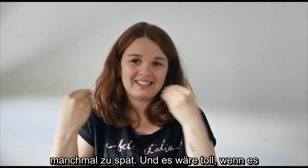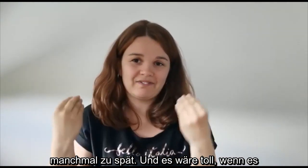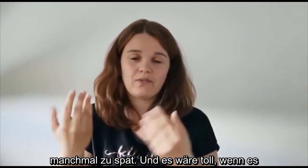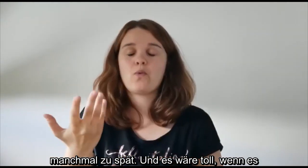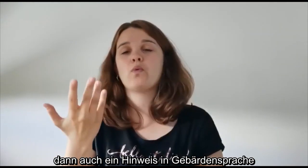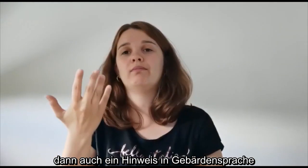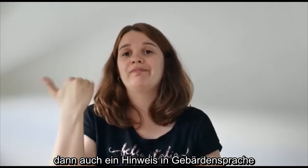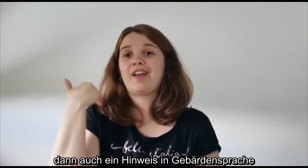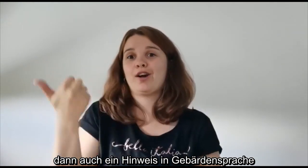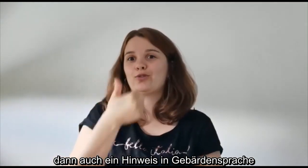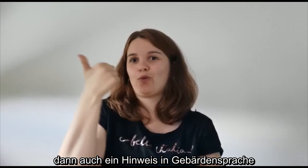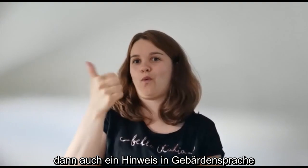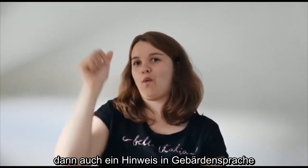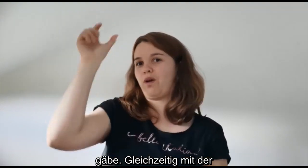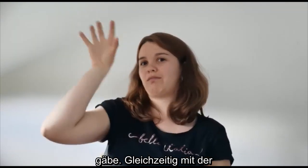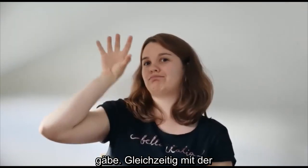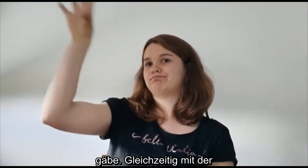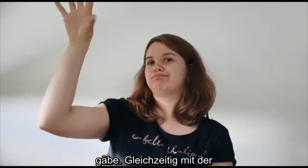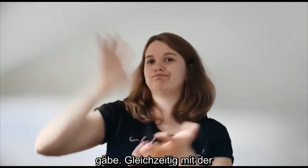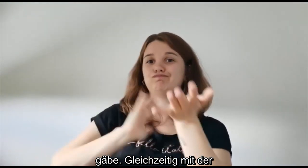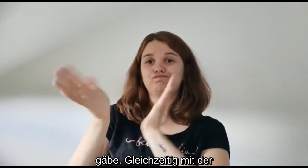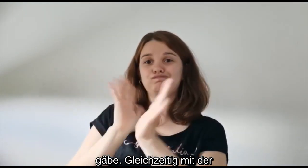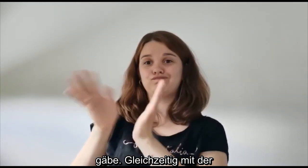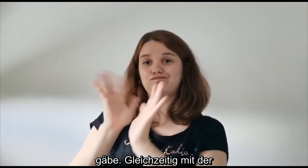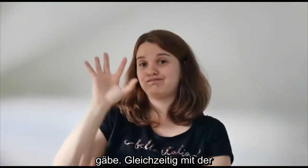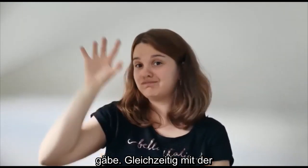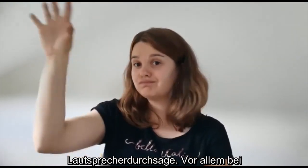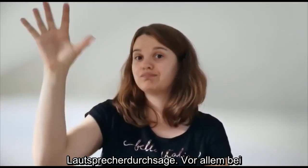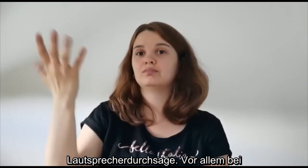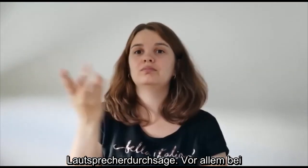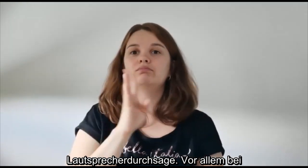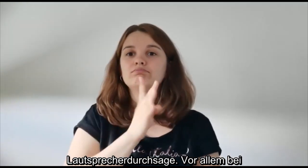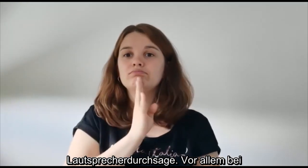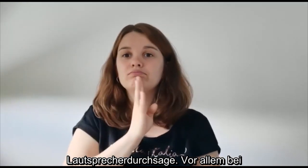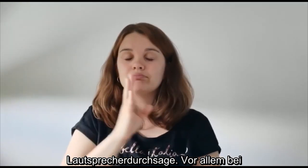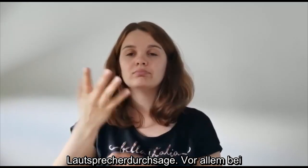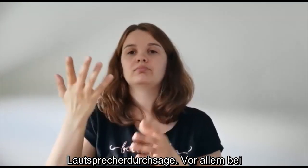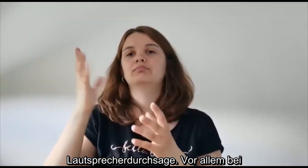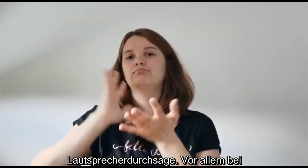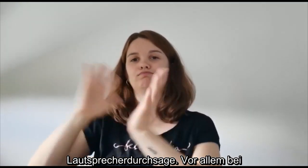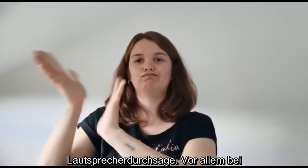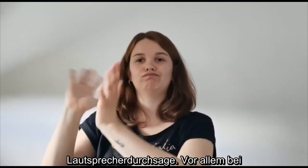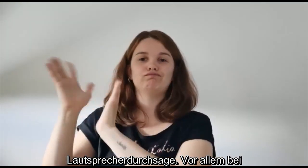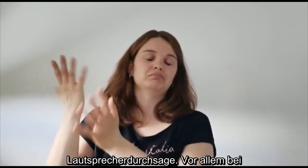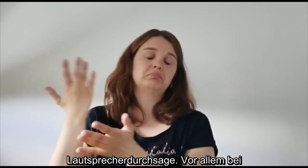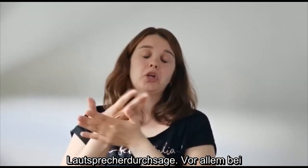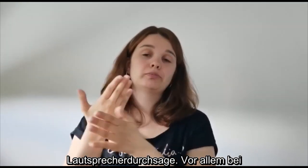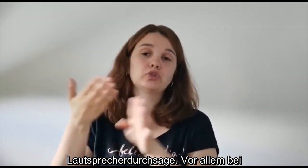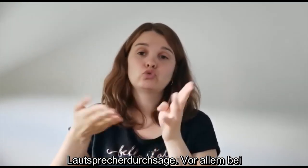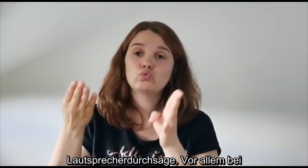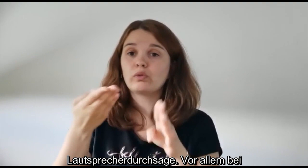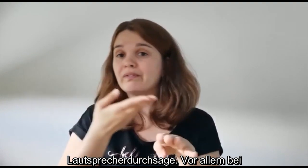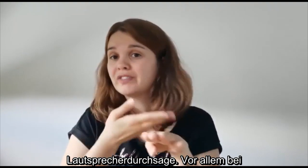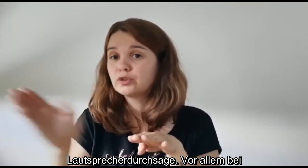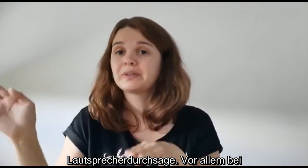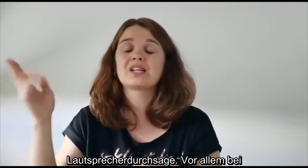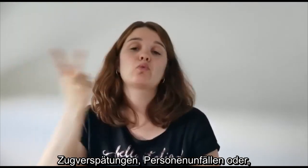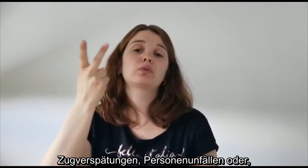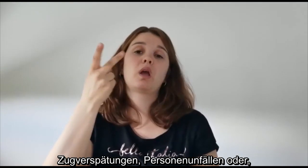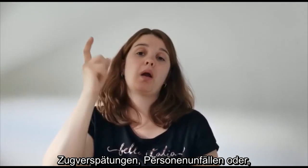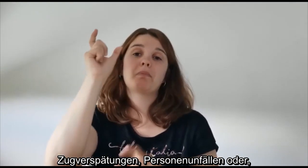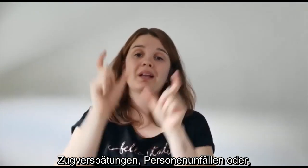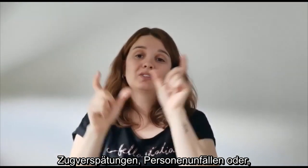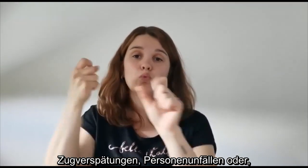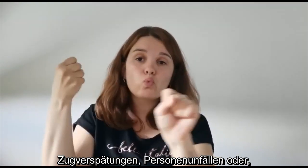es wäre toll Wenn es dann auch einen Hinweis in Gebärdensprache gäbe Gleichzeitig mit der Lautsprecherdurchsage Und vor